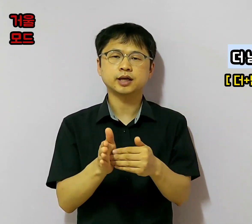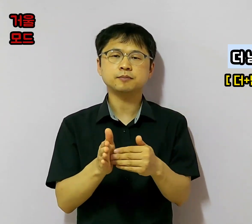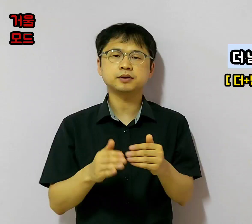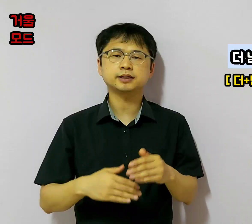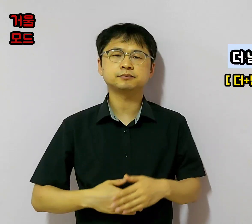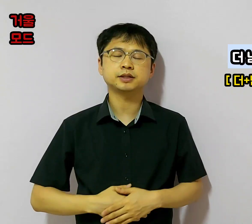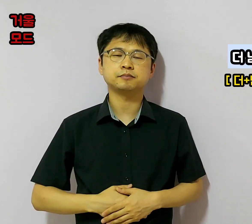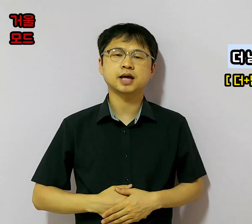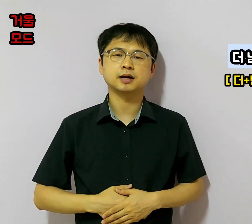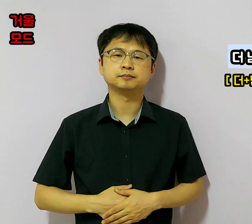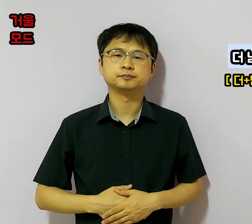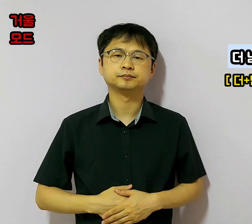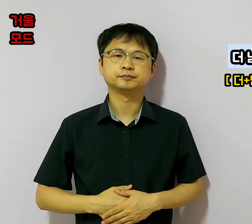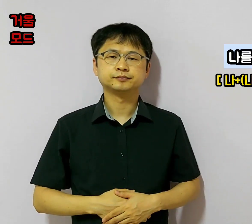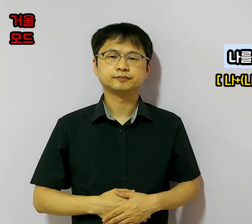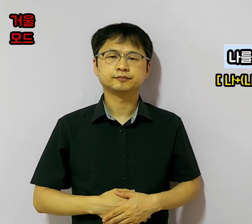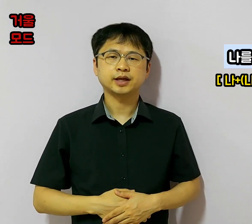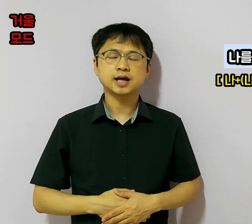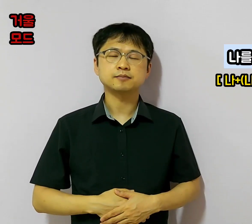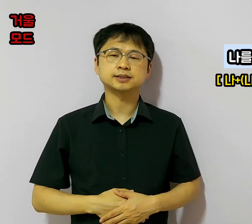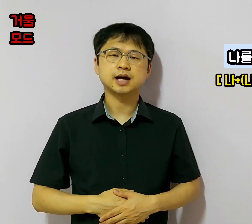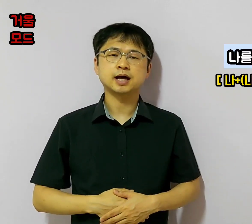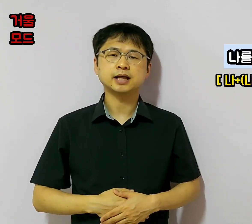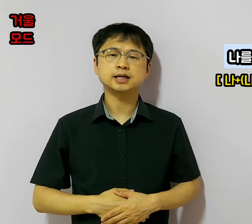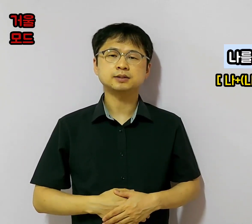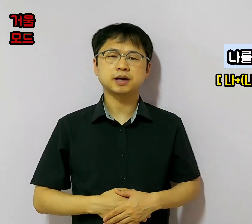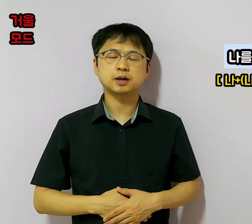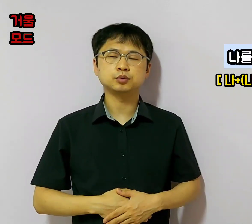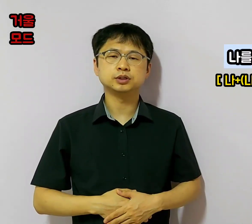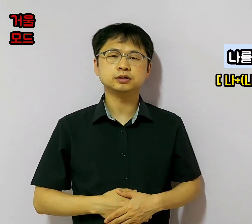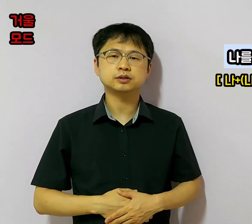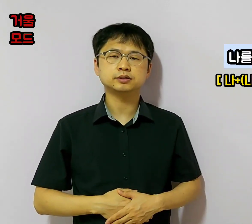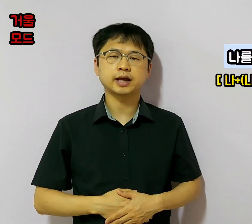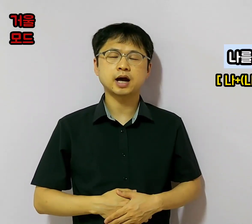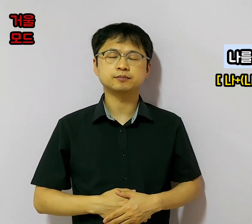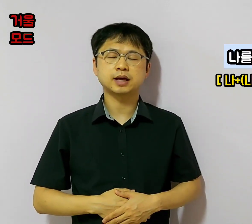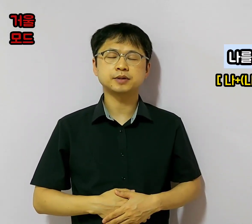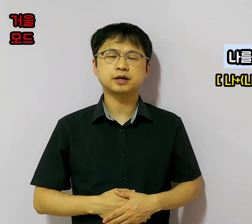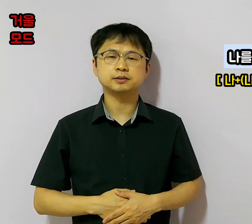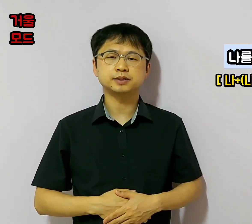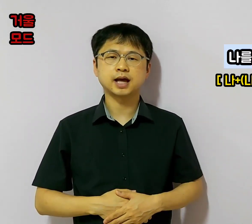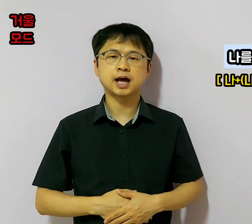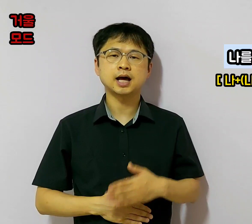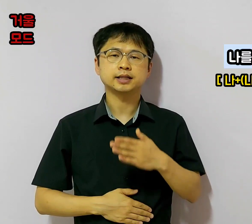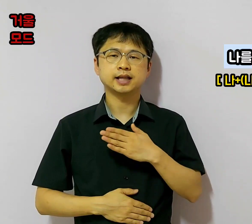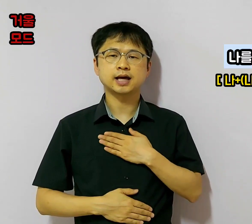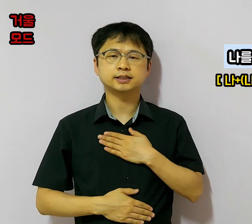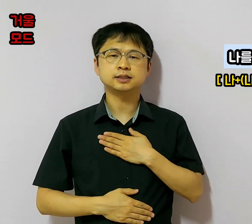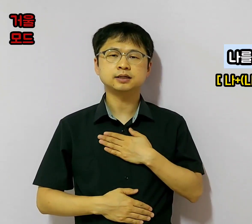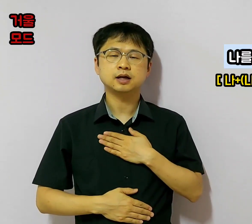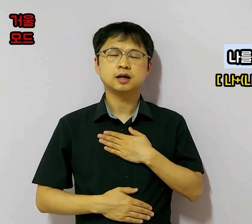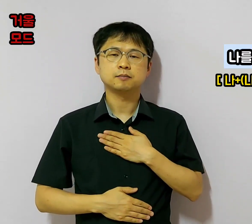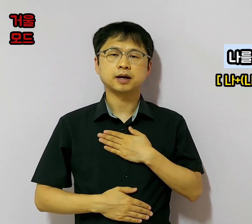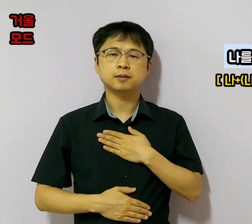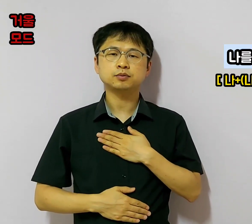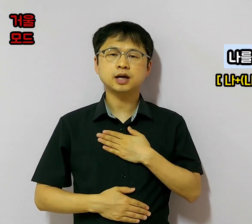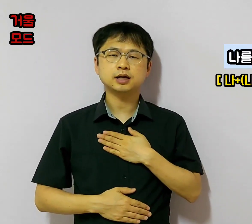이렇게 표현하시면 됩니다. 네, 다음 가사 나를 바라보는 그대가 없다면입니다. 나를 바라보다